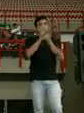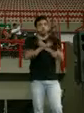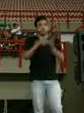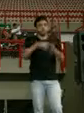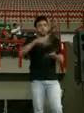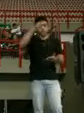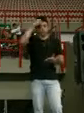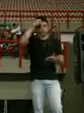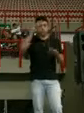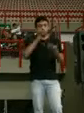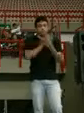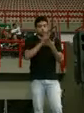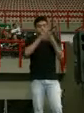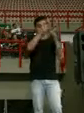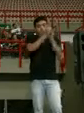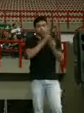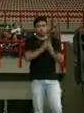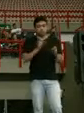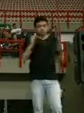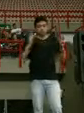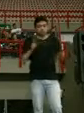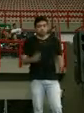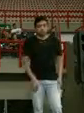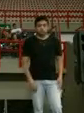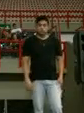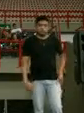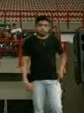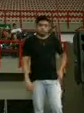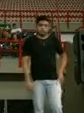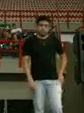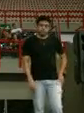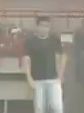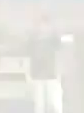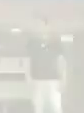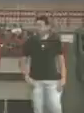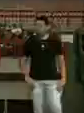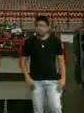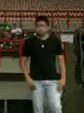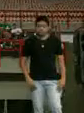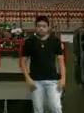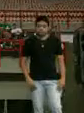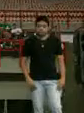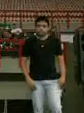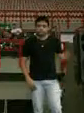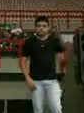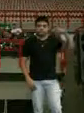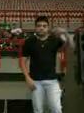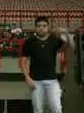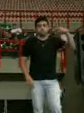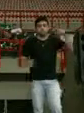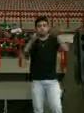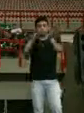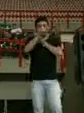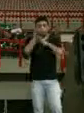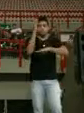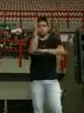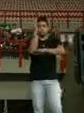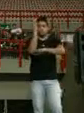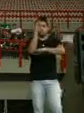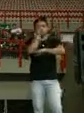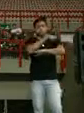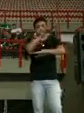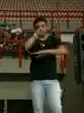que partir agora para algumas com contazinha, tá bom? Olha a terceira aí. A terceira questão, eu coloquei só o gráfico dela